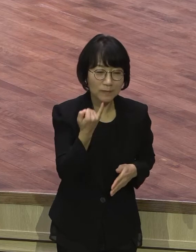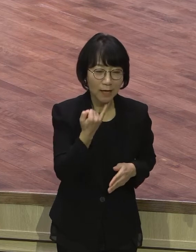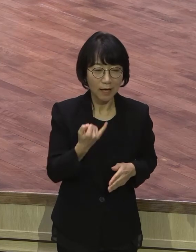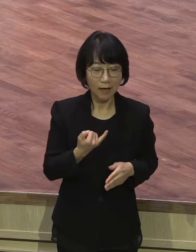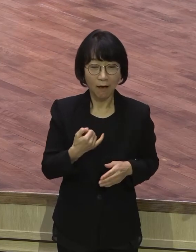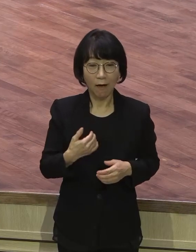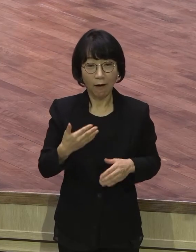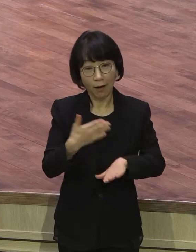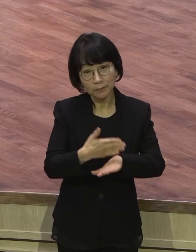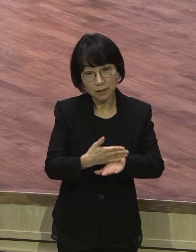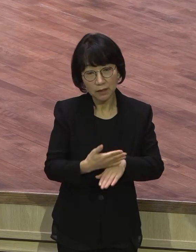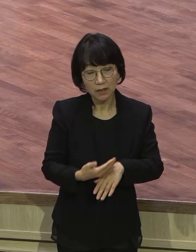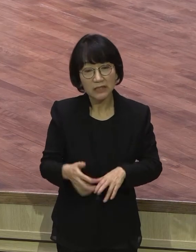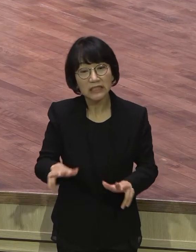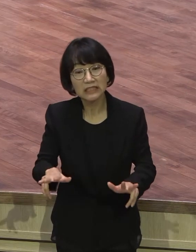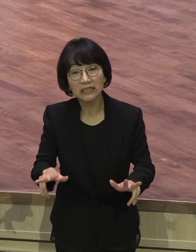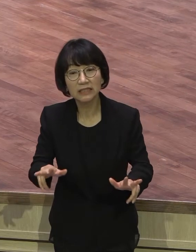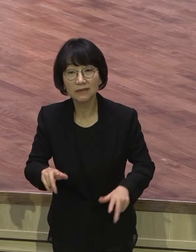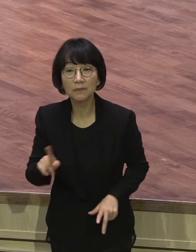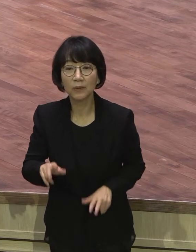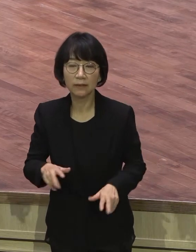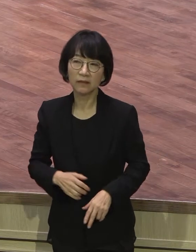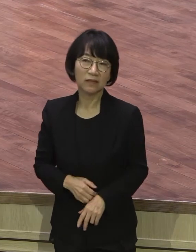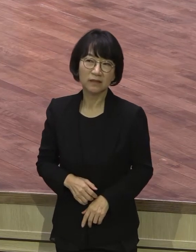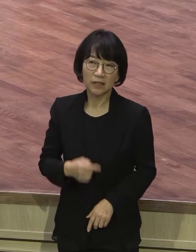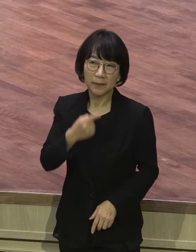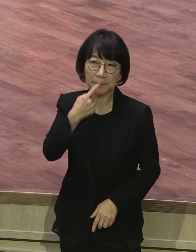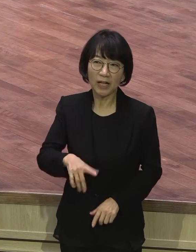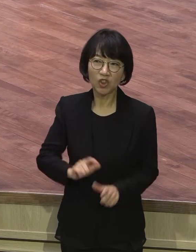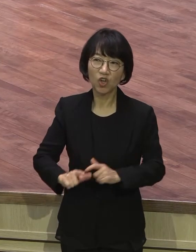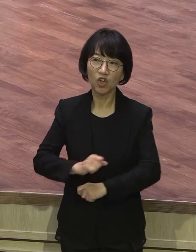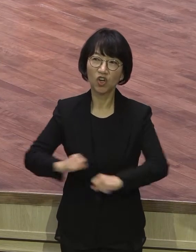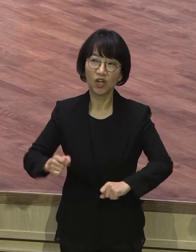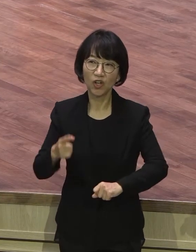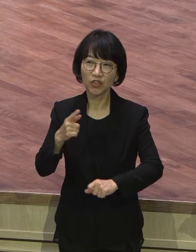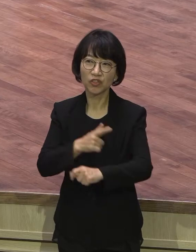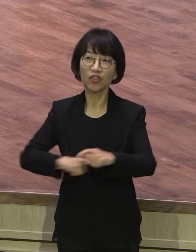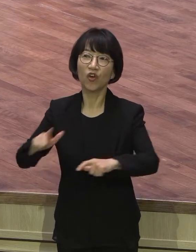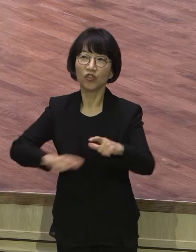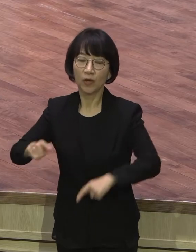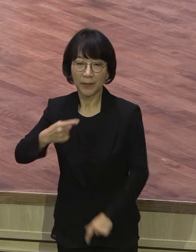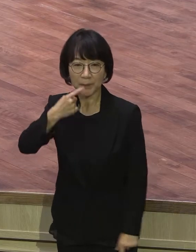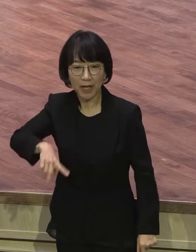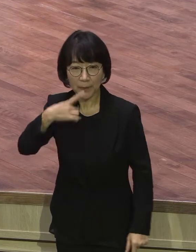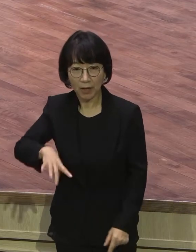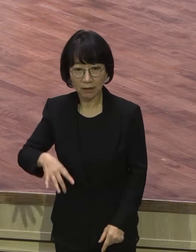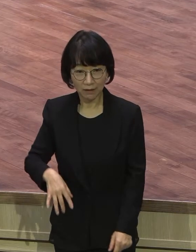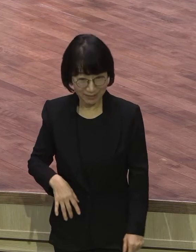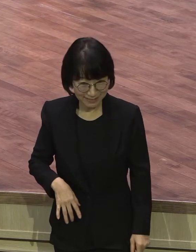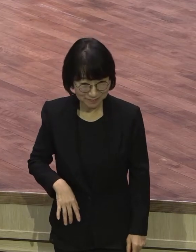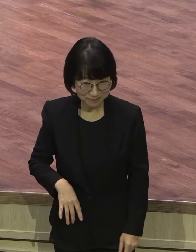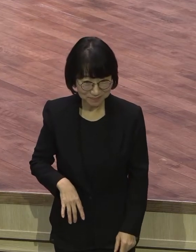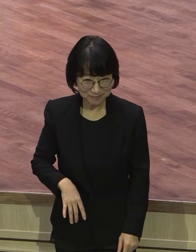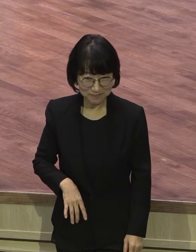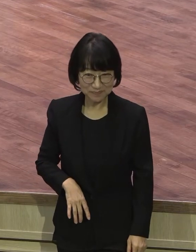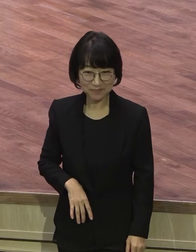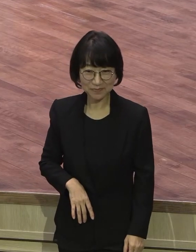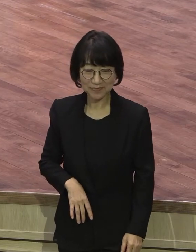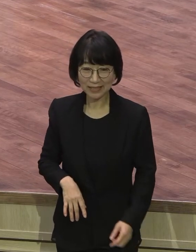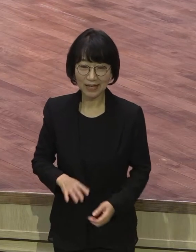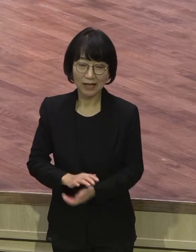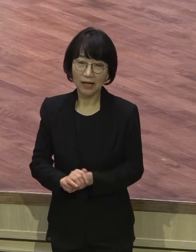천국이나 그렇게 누렸는데, 이제는 더 큰 거 살아도 아무 감각 없어요. 6개월 지나면 감각 없어지게 돼 있어.